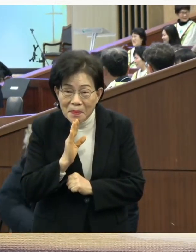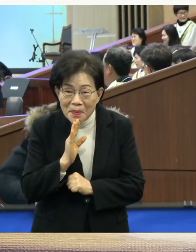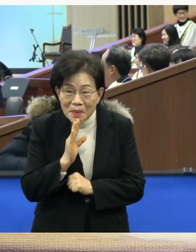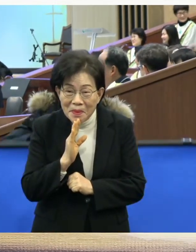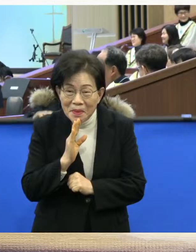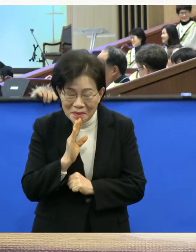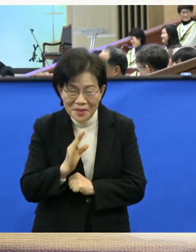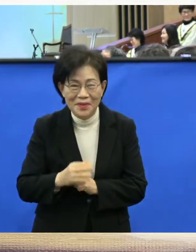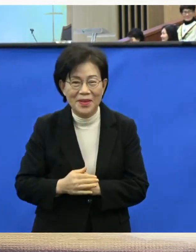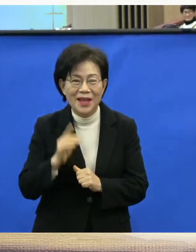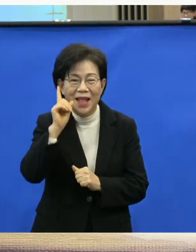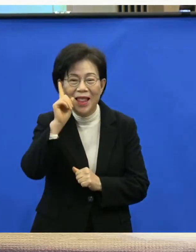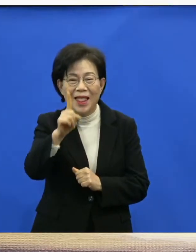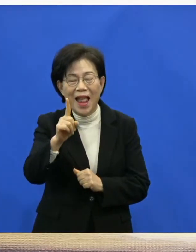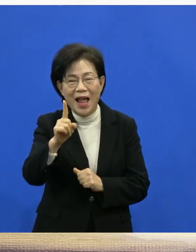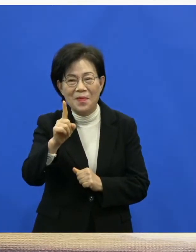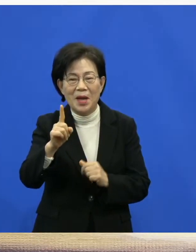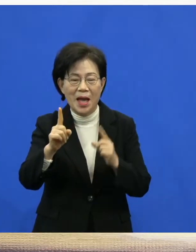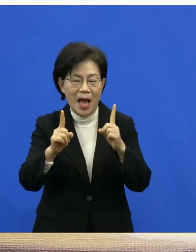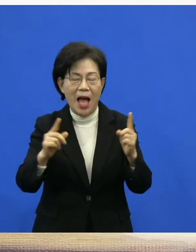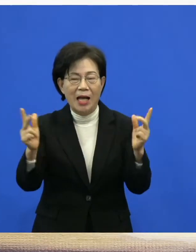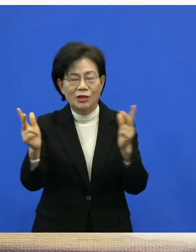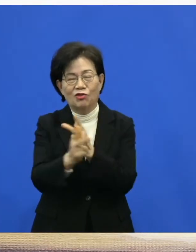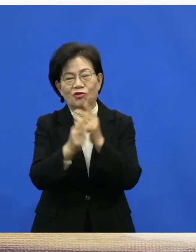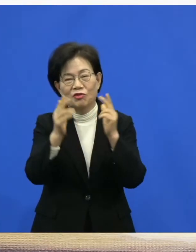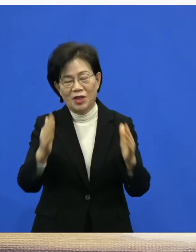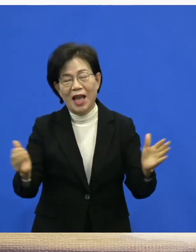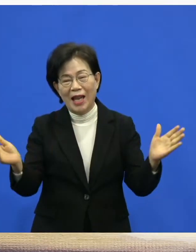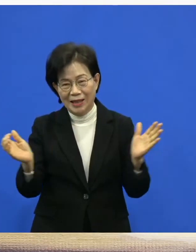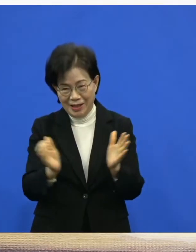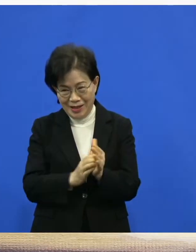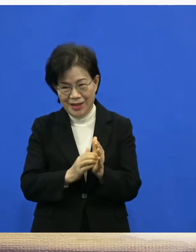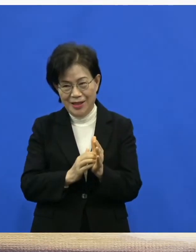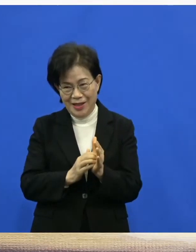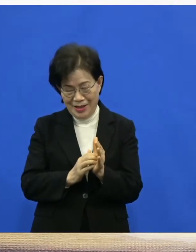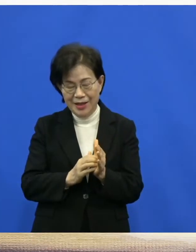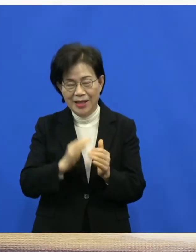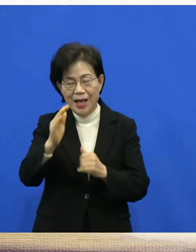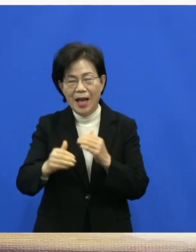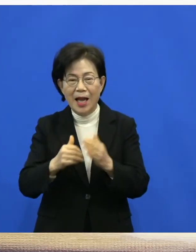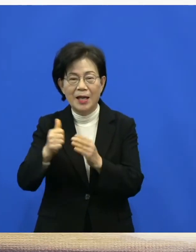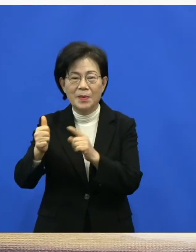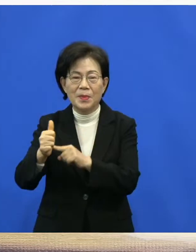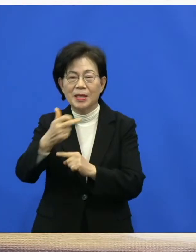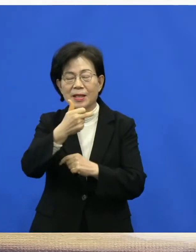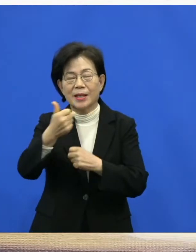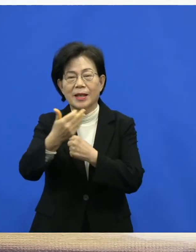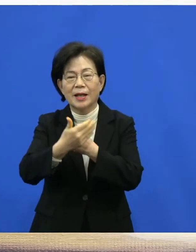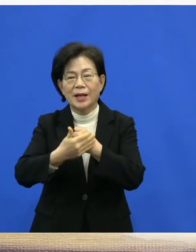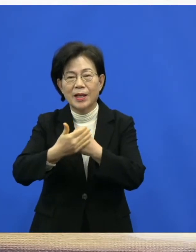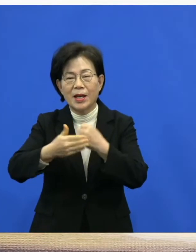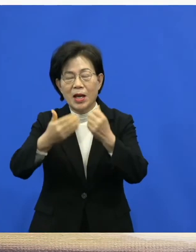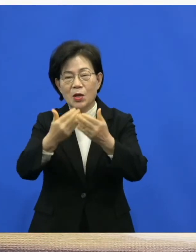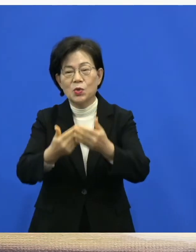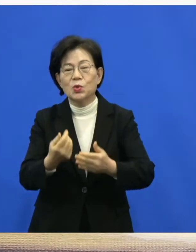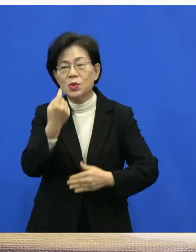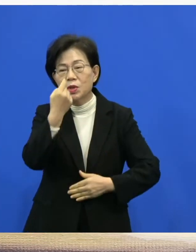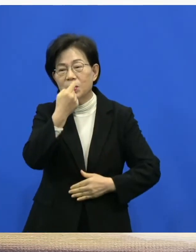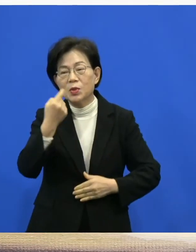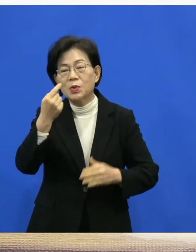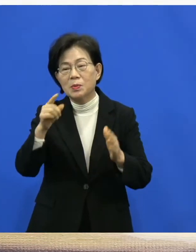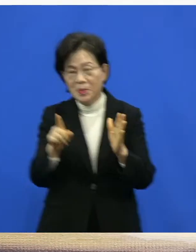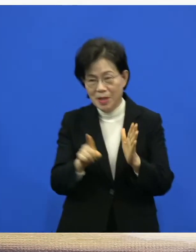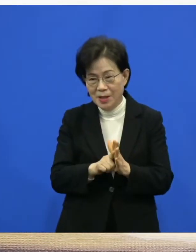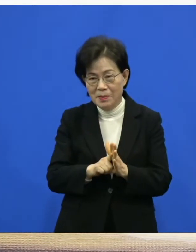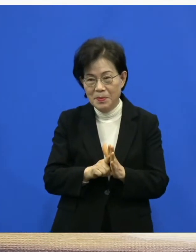내일 하면 또 한 주간이 이제 끝이 나죠. 한 주 한 주 하나님께서 큰 은혜를 주실 줄로 믿습니다.